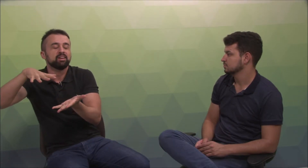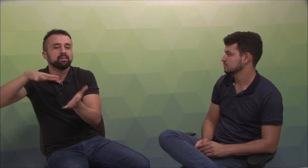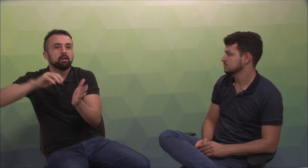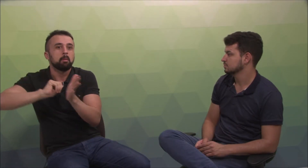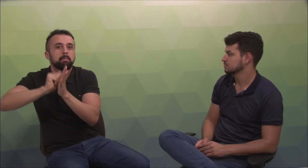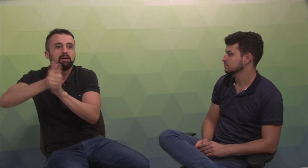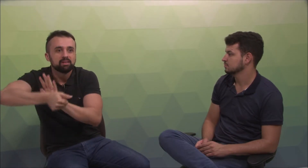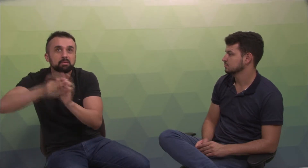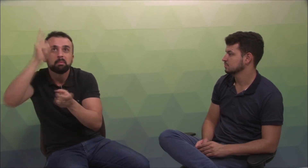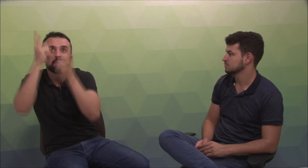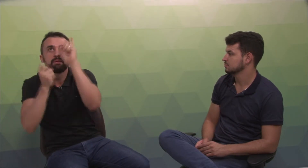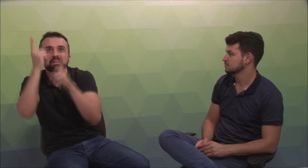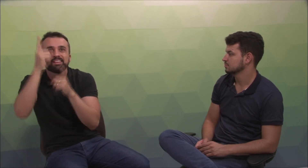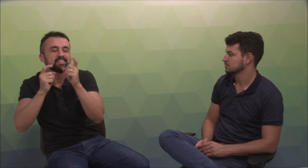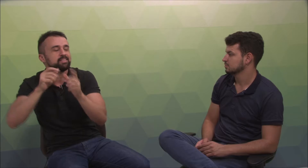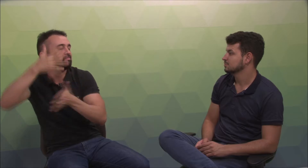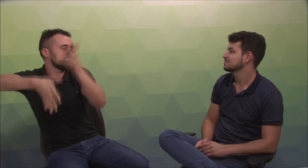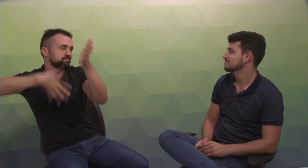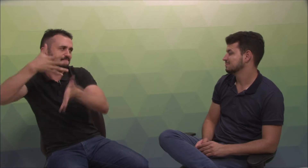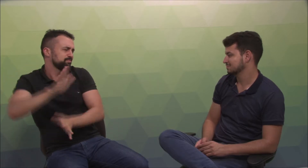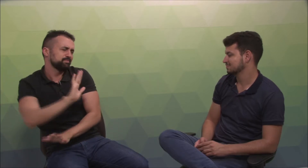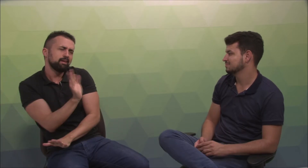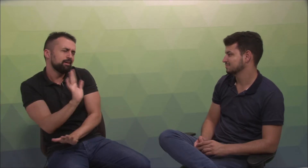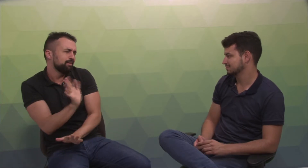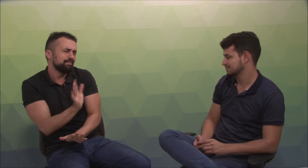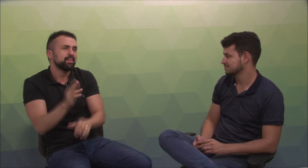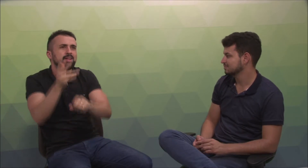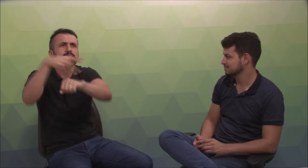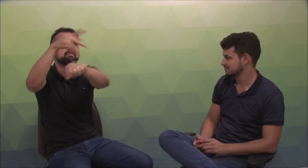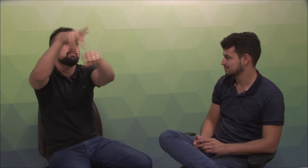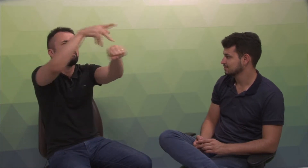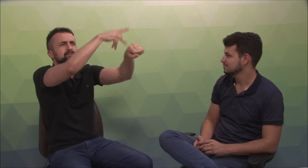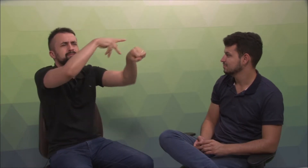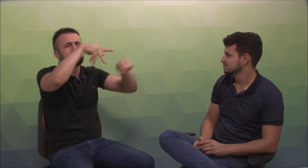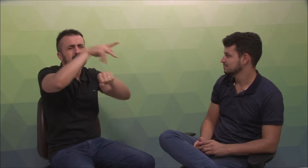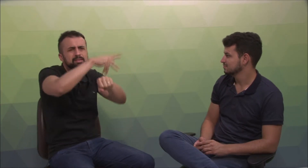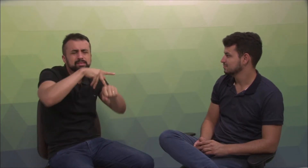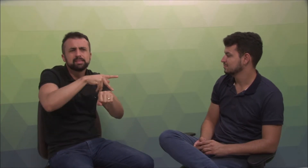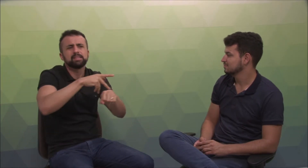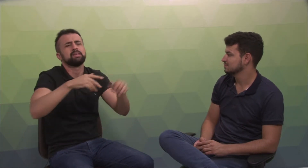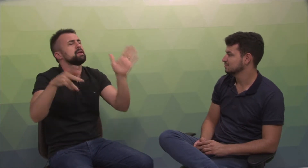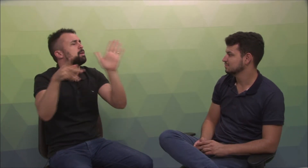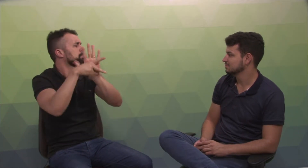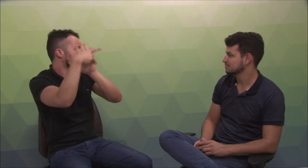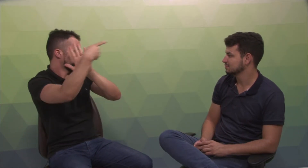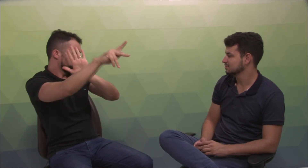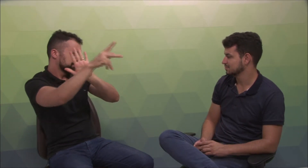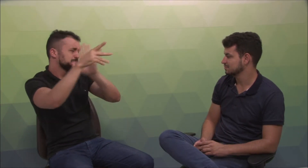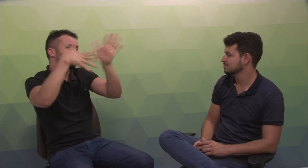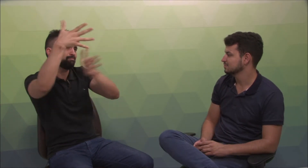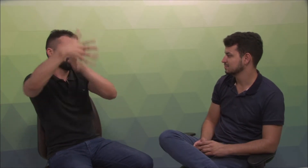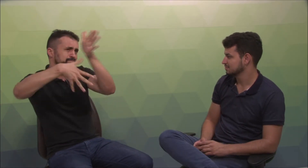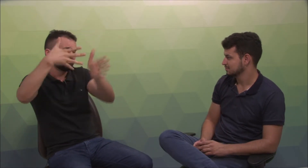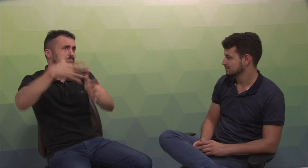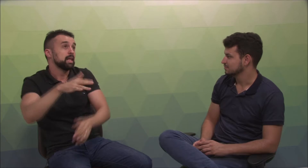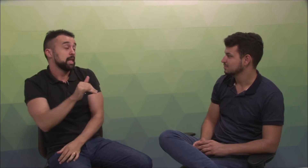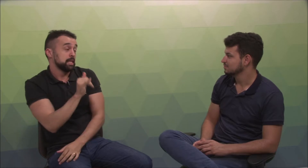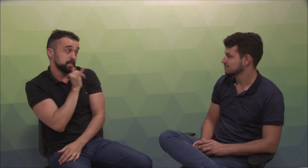uma língua de sinais? Não. Não é isso. Cada país tem sua língua de sinais. Por